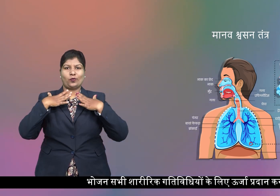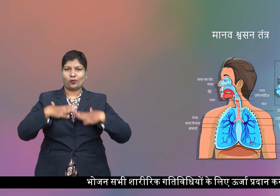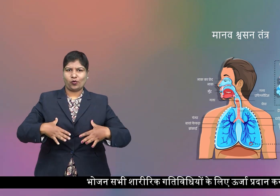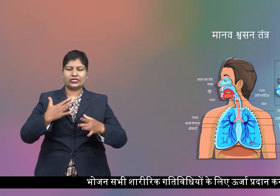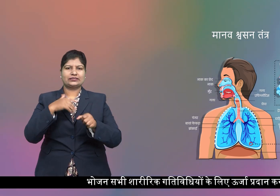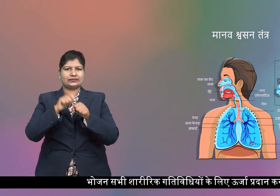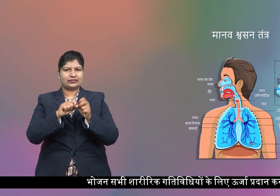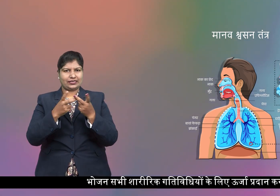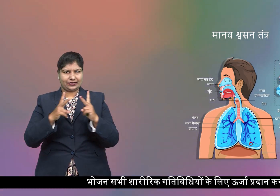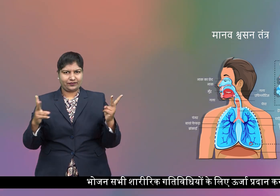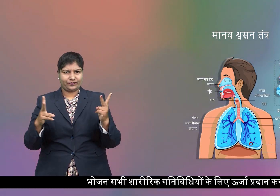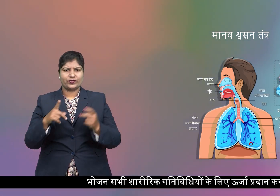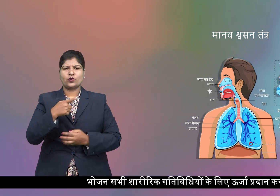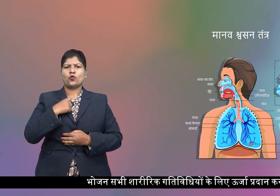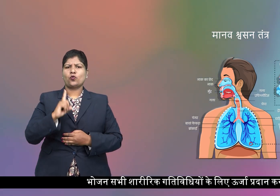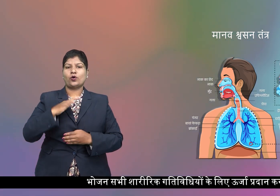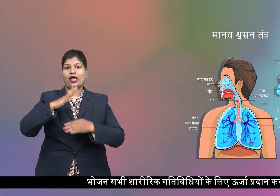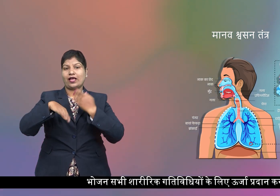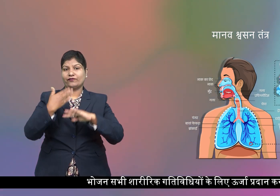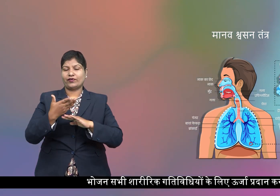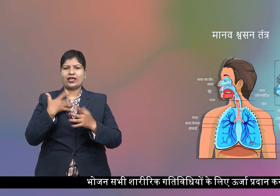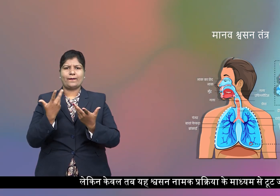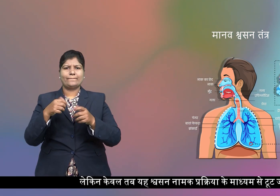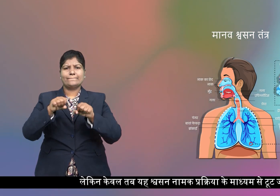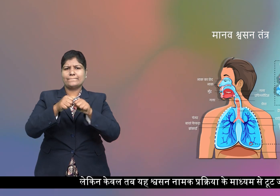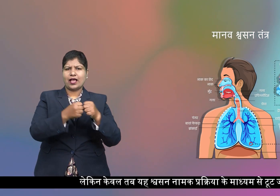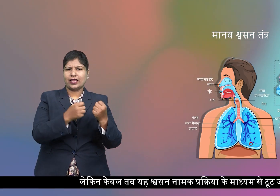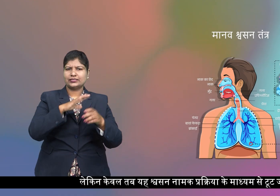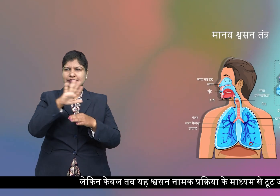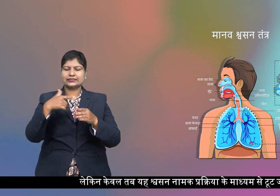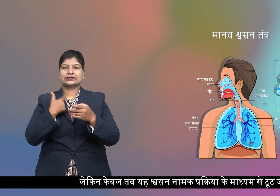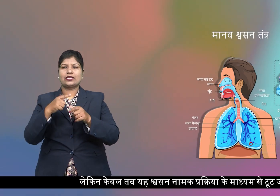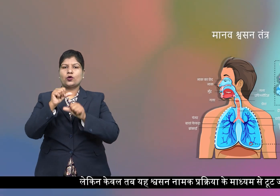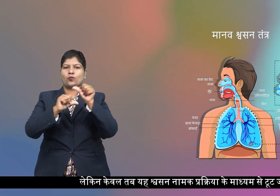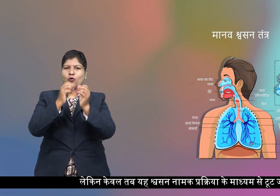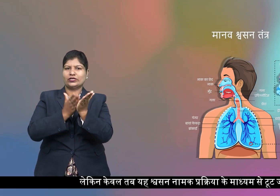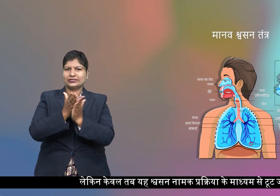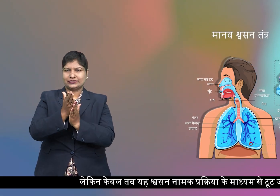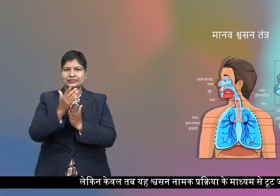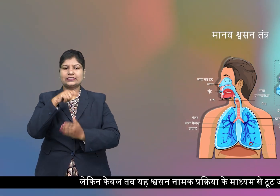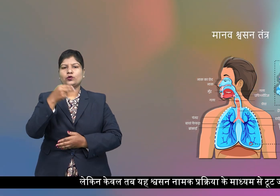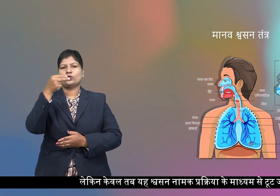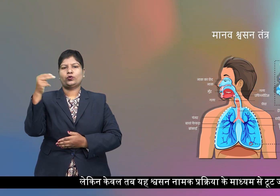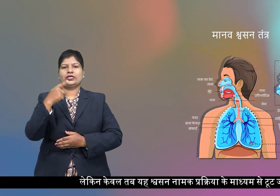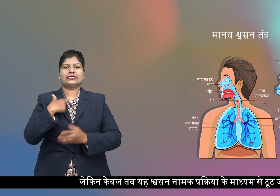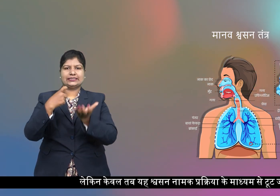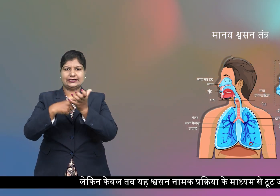के लिए ऊर्जा प्रदान करता है, लेकिन केवल तब यह श्वसन